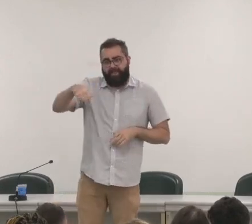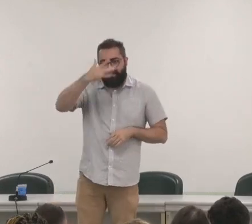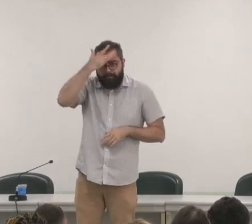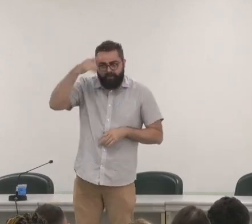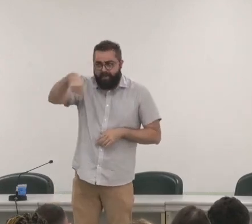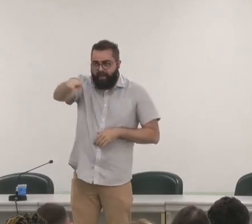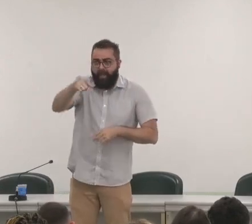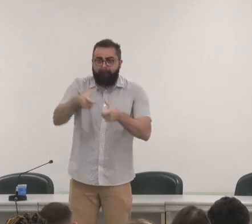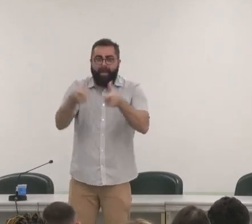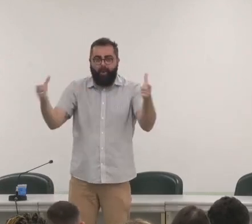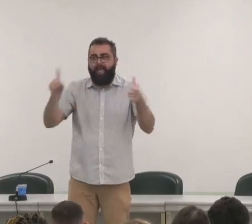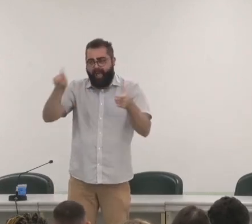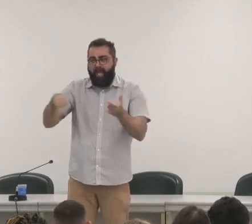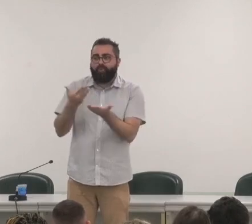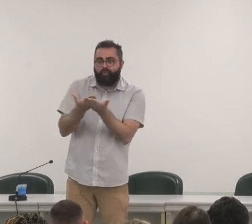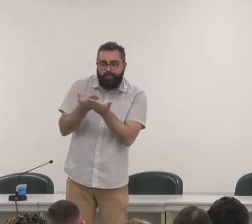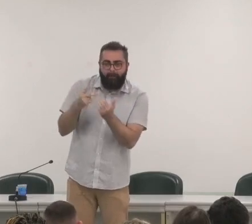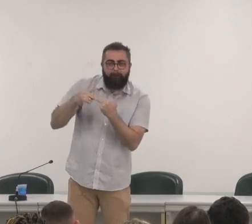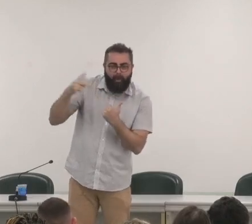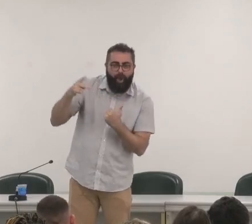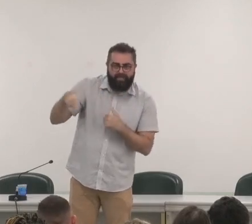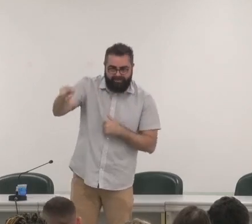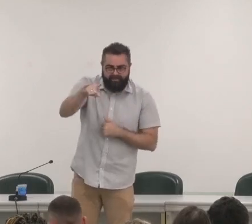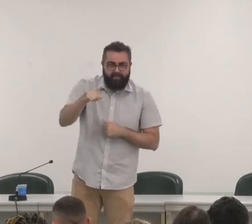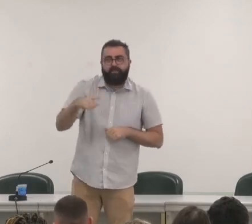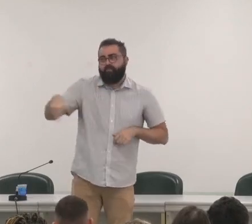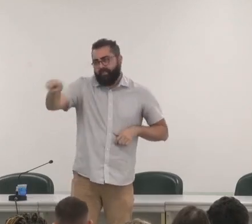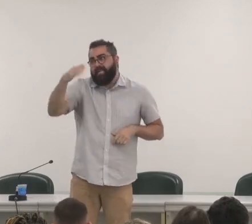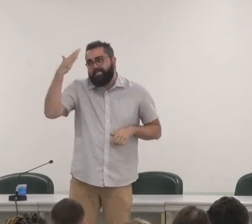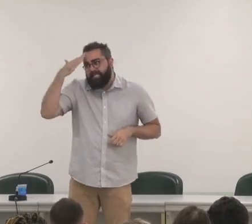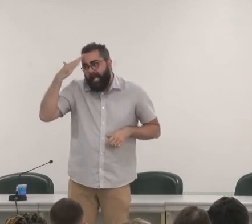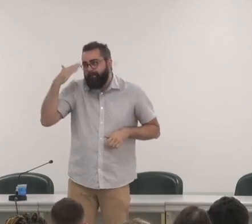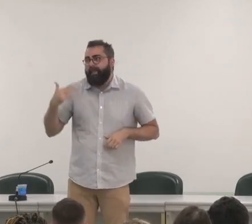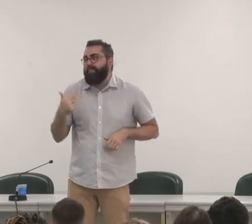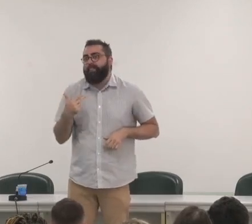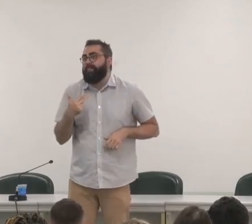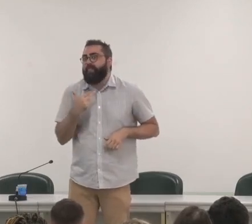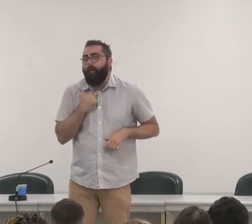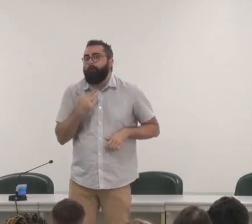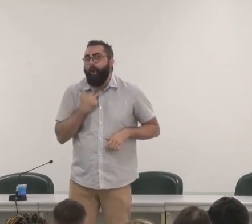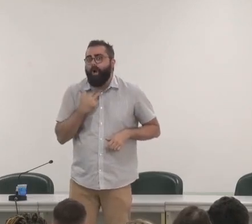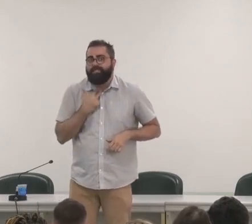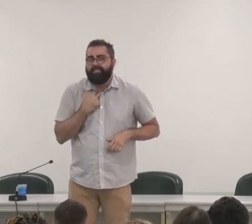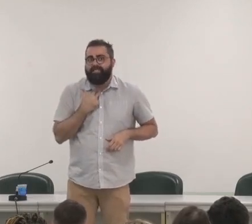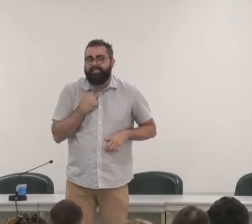Então, enquanto pesquisadores daqui da pós-graduação, a gente sabe que